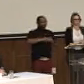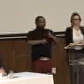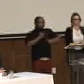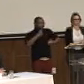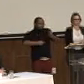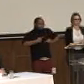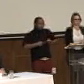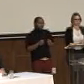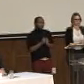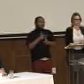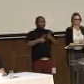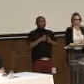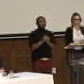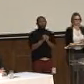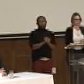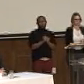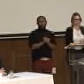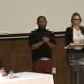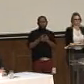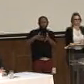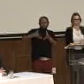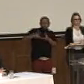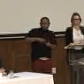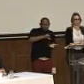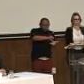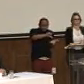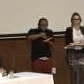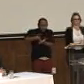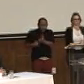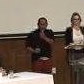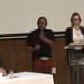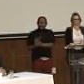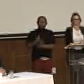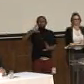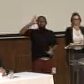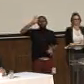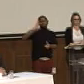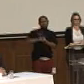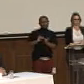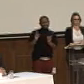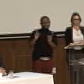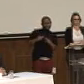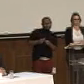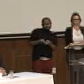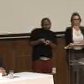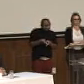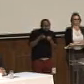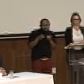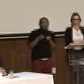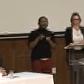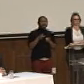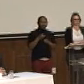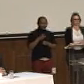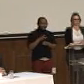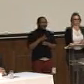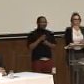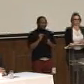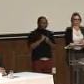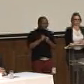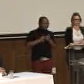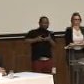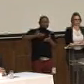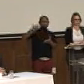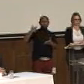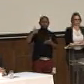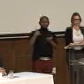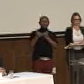trabalha conjuntamente. Todos os fóruns que nós criamos nos dão esse sentido, nos dão essa importância de reconhecer aquilo que nós fazemos aqui sendo